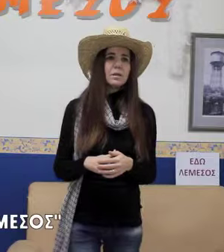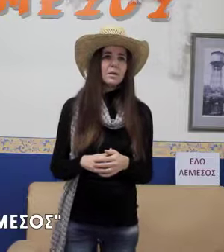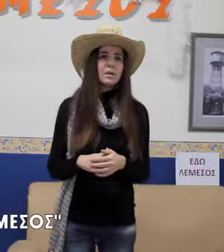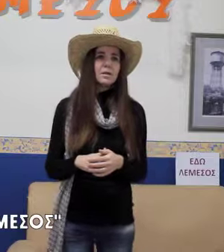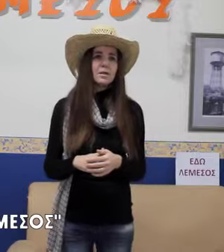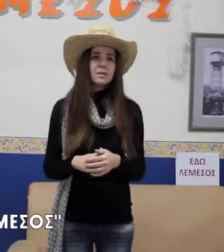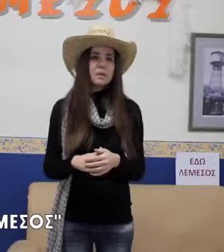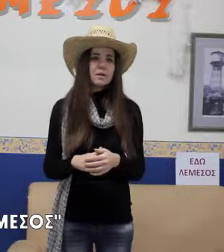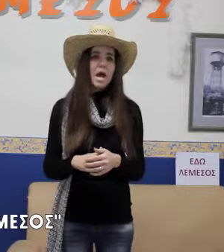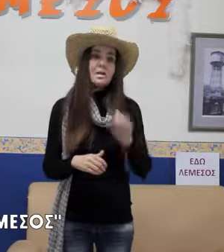STL.